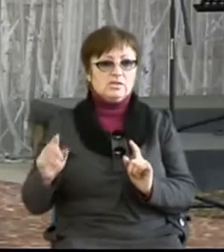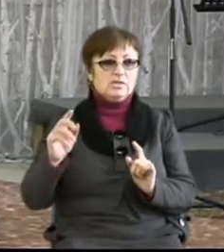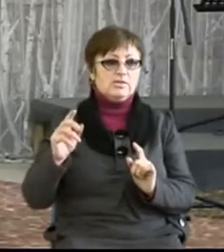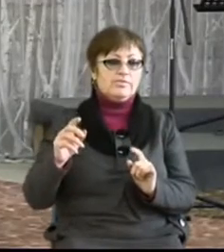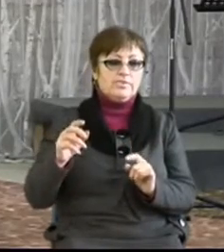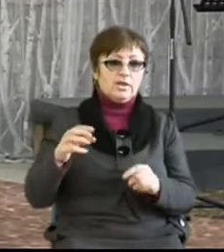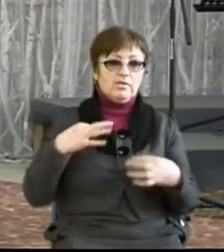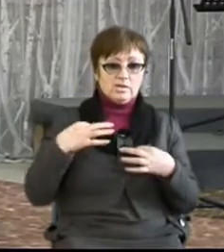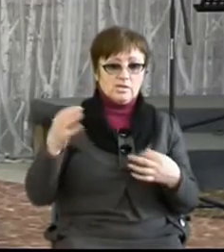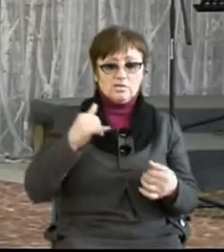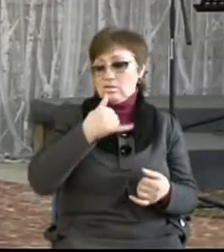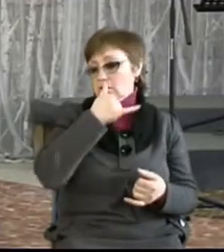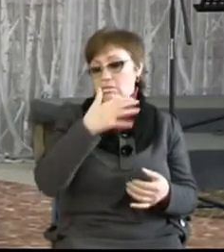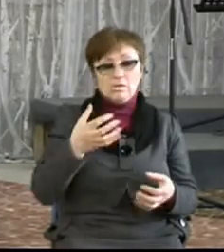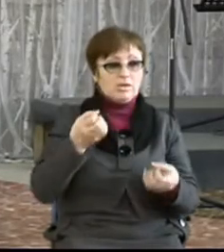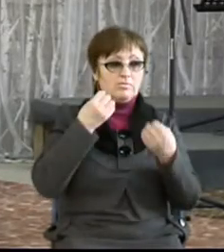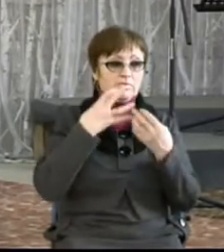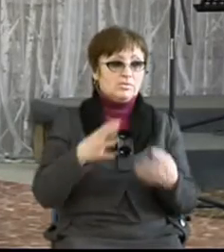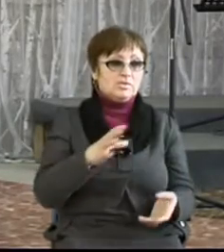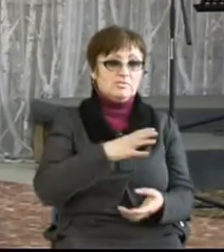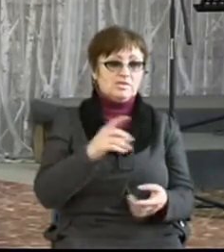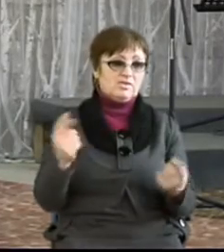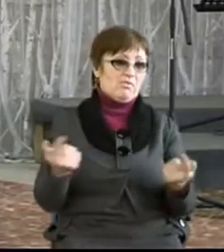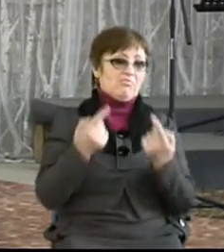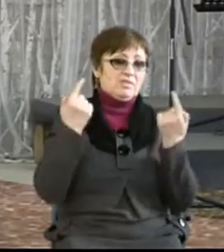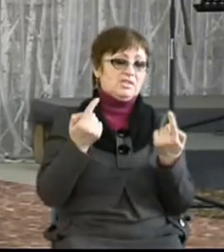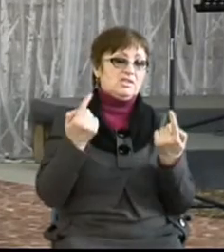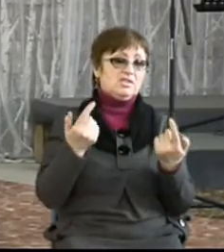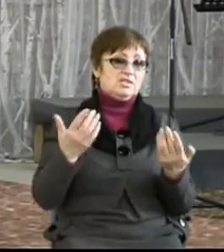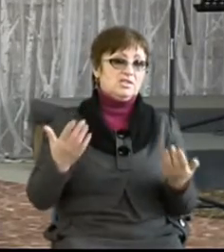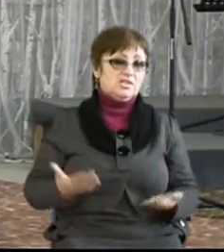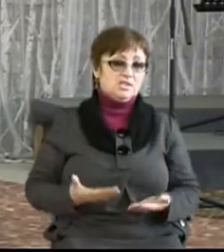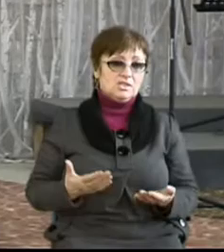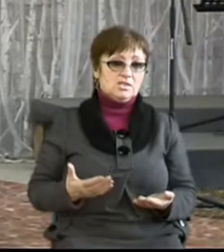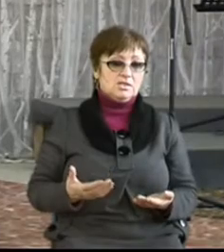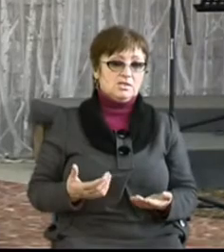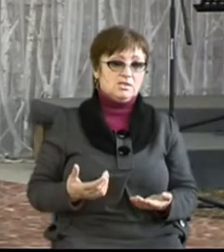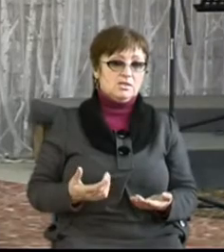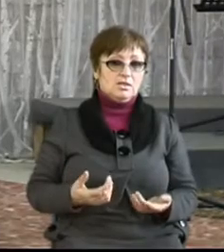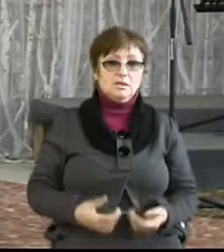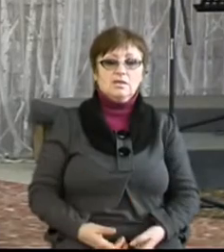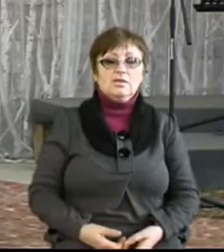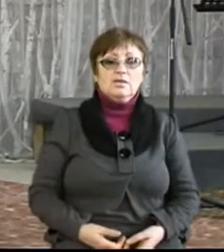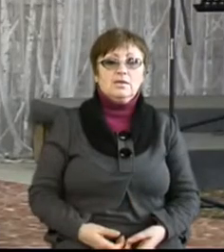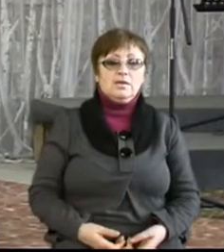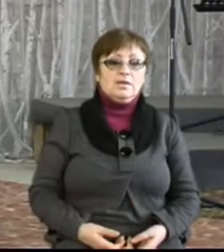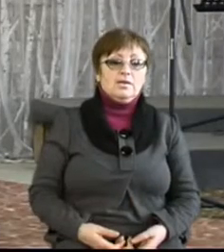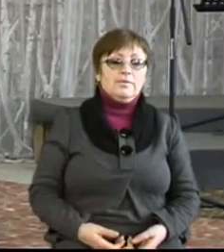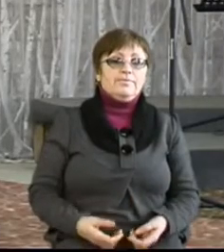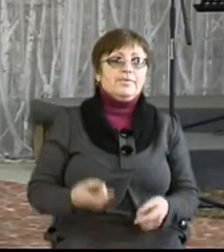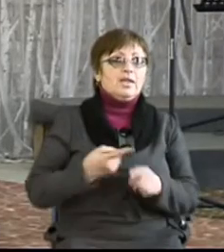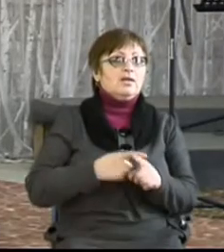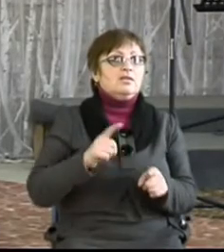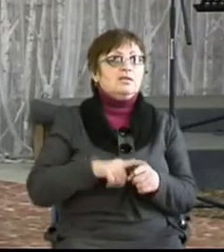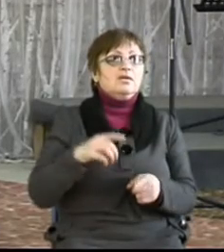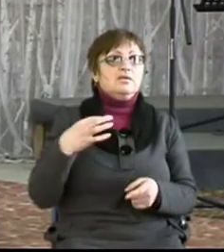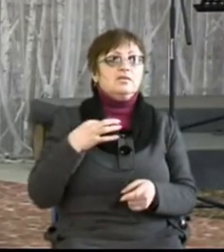не могла состояться вот просто по обычному реальному пониманию того, как мы видим этот мир. То есть